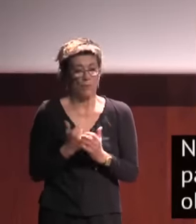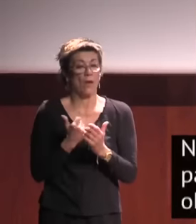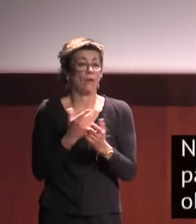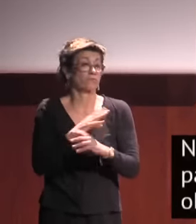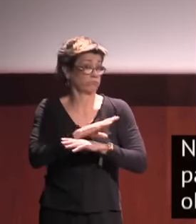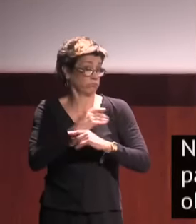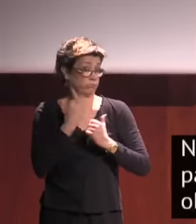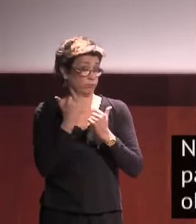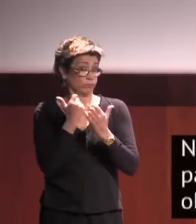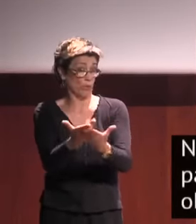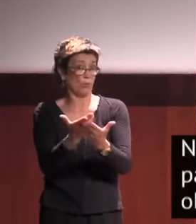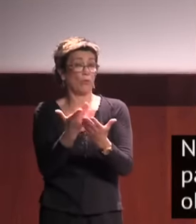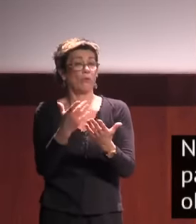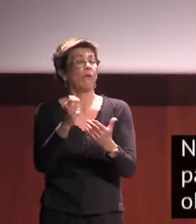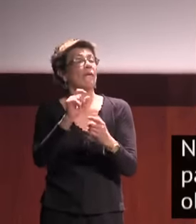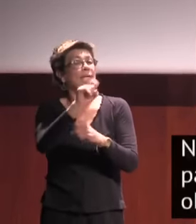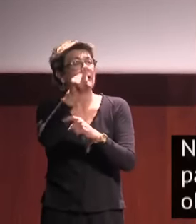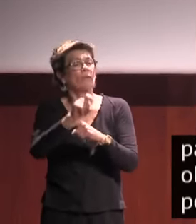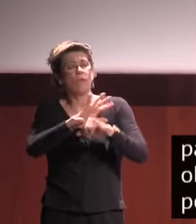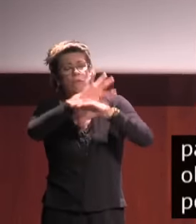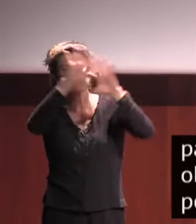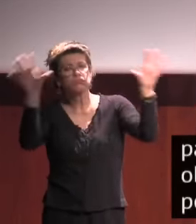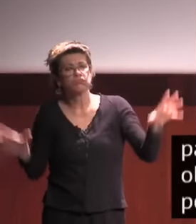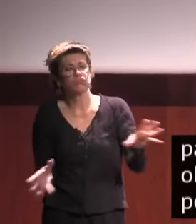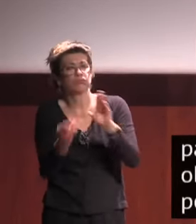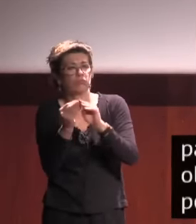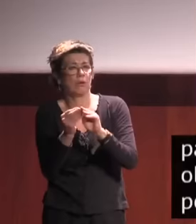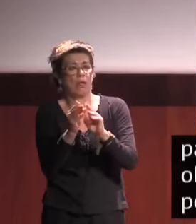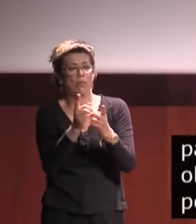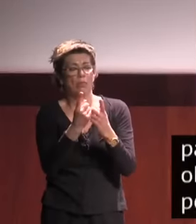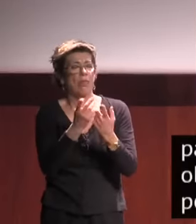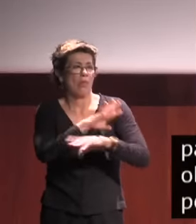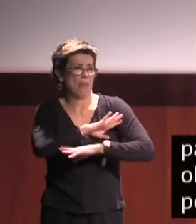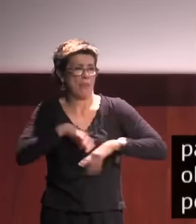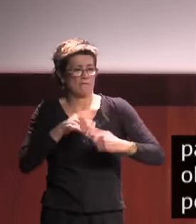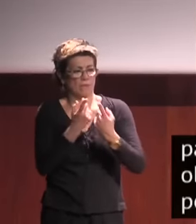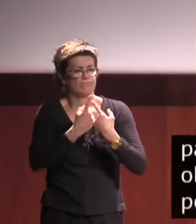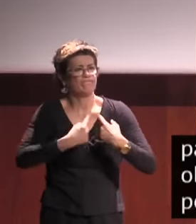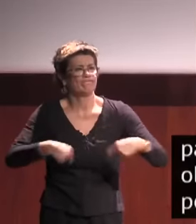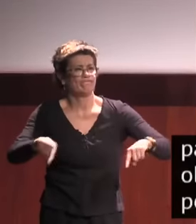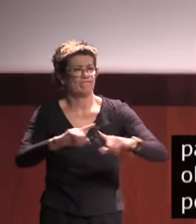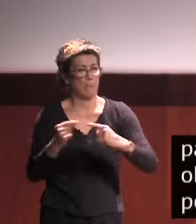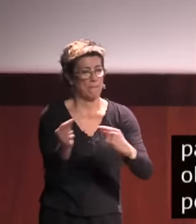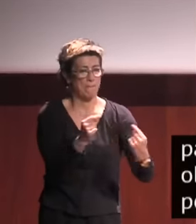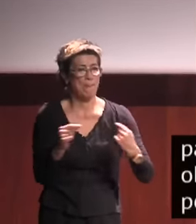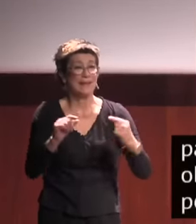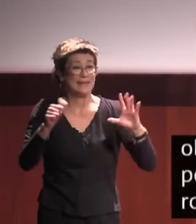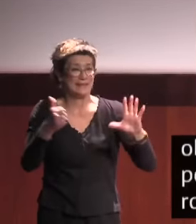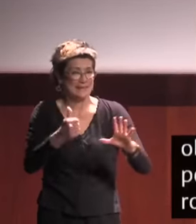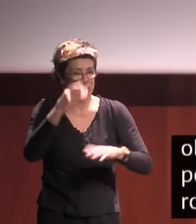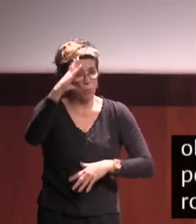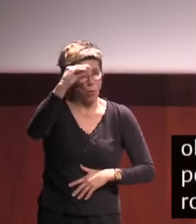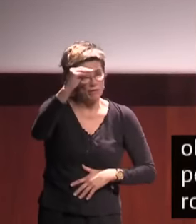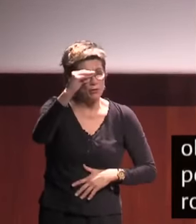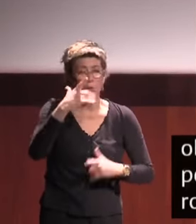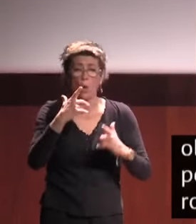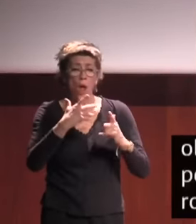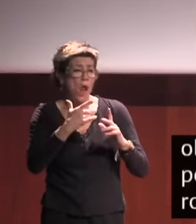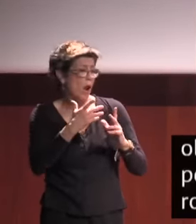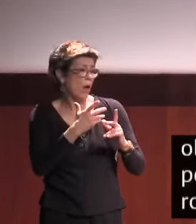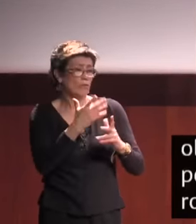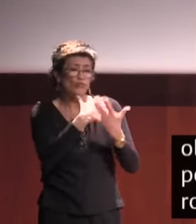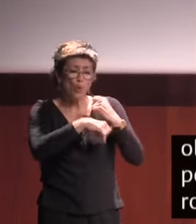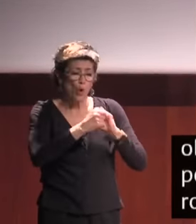public d'aborder ces questions dans une table ronde finale réunissant 6 professionnels se situant à divers degrés de la chaîne du